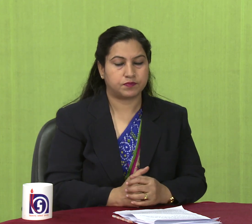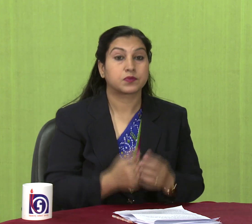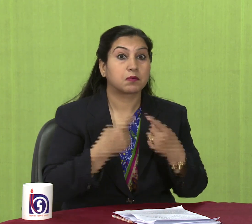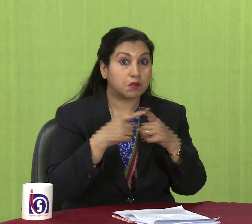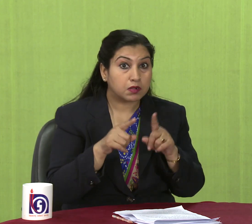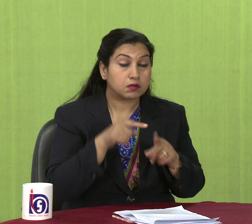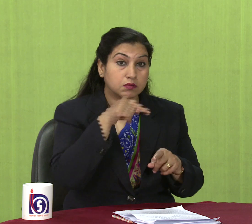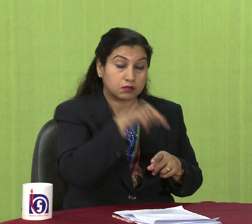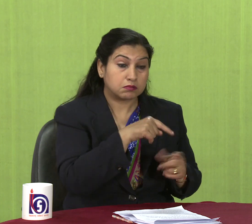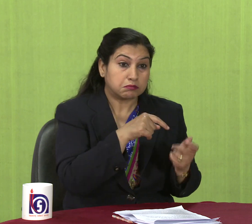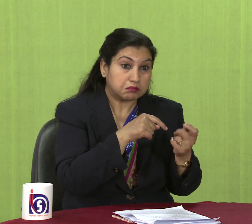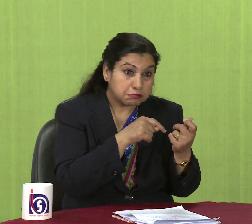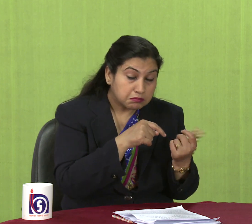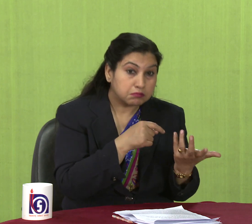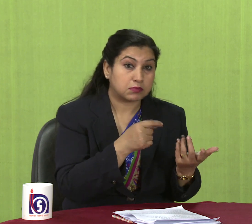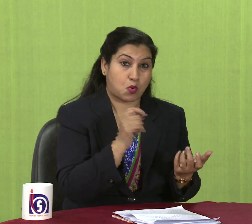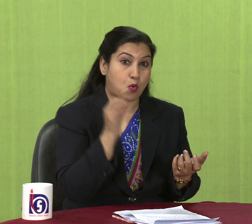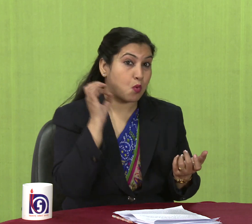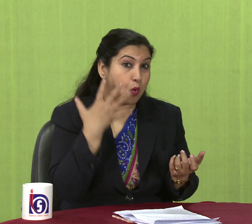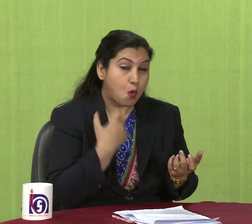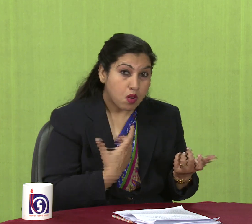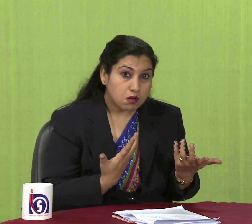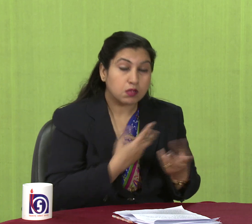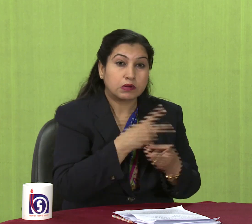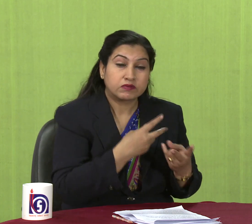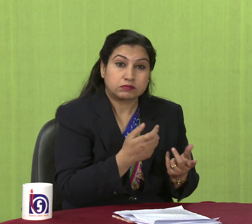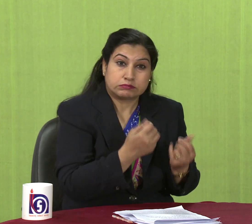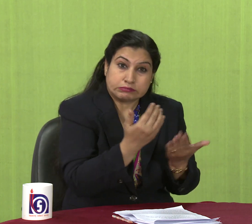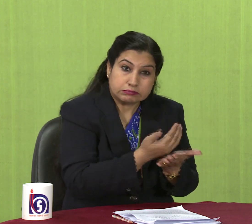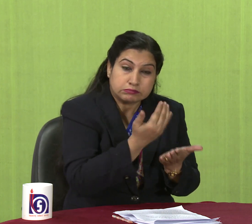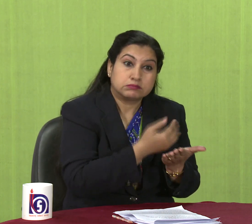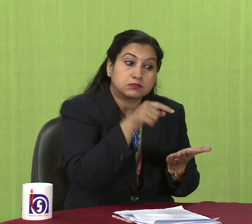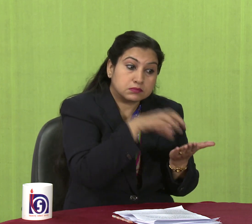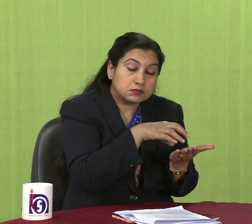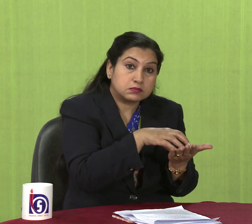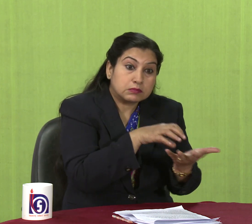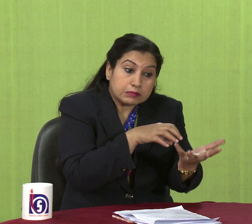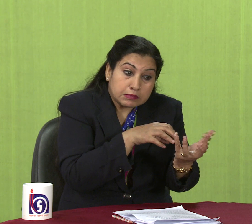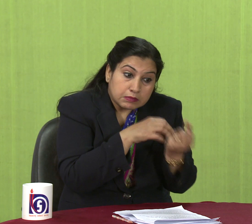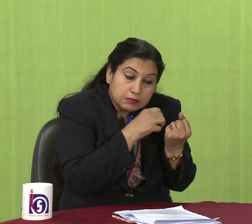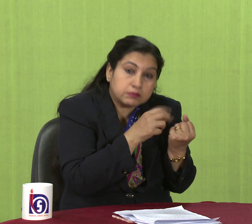किंतु सोने अर्थात धन का नशा बना ही रहता है।